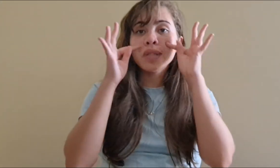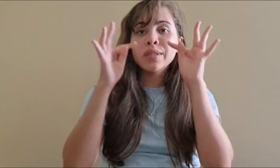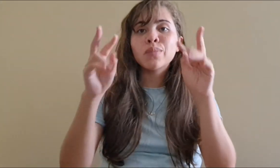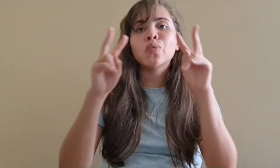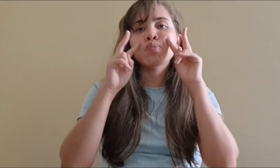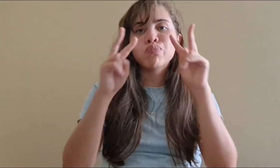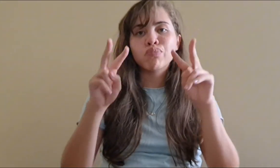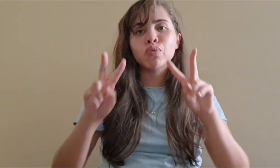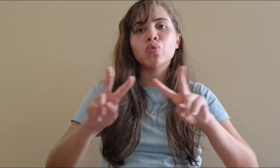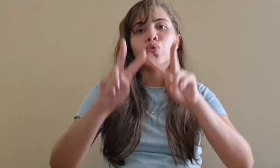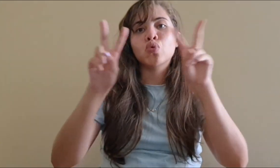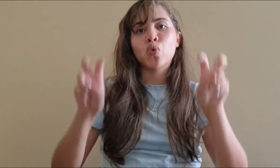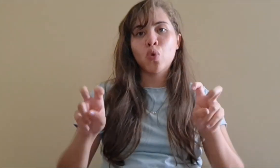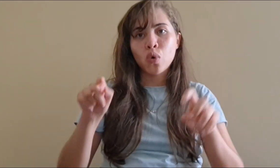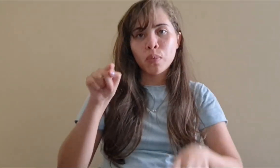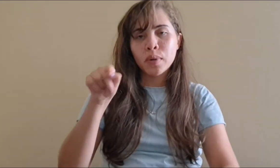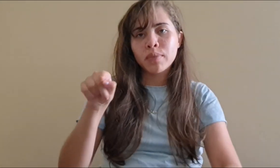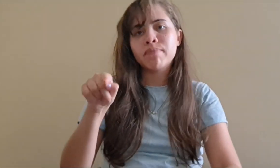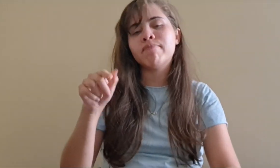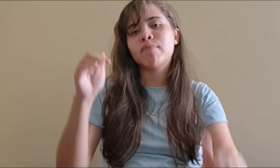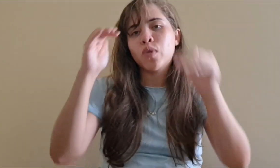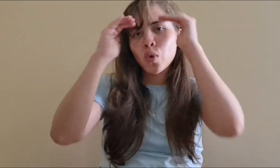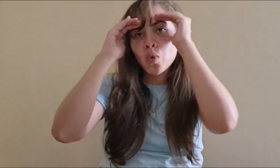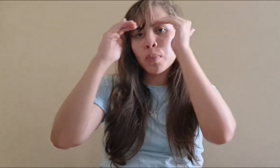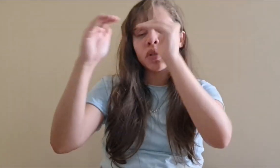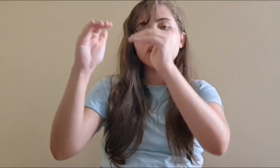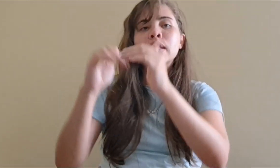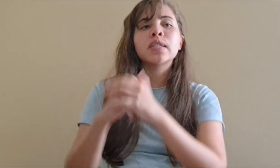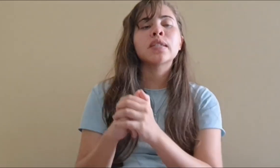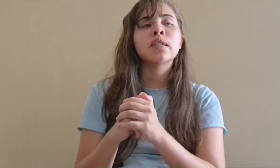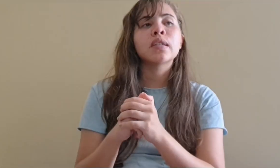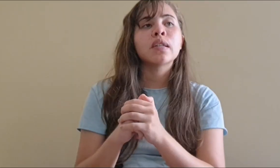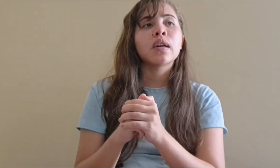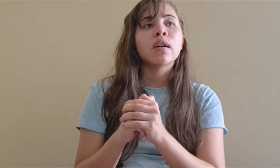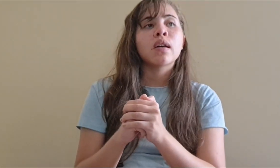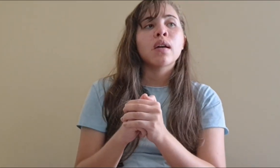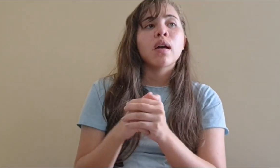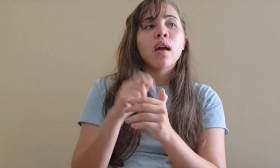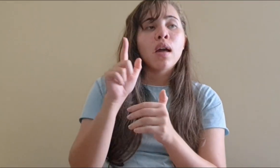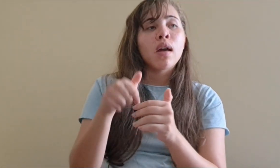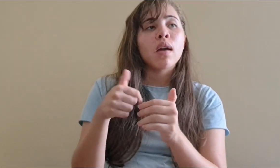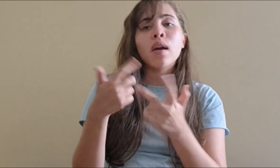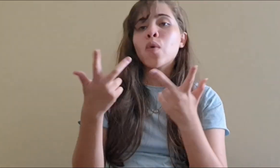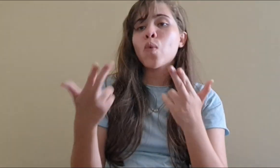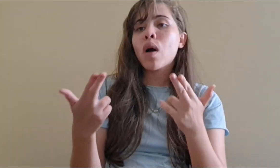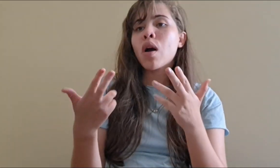podemos sentir felicidade e muitas bênçãos. Meu testemunho sobre a obediência